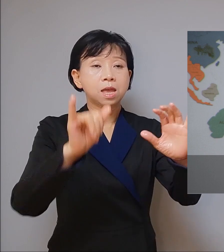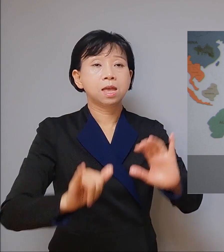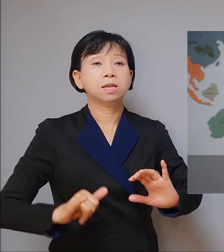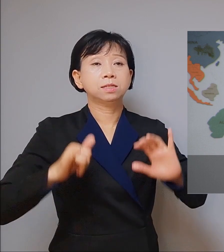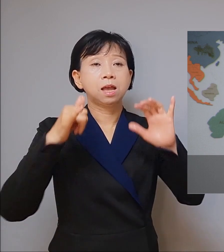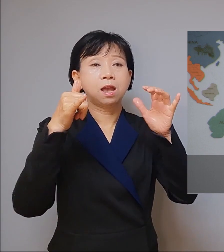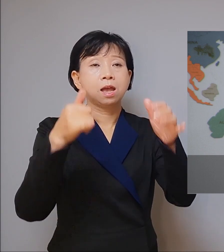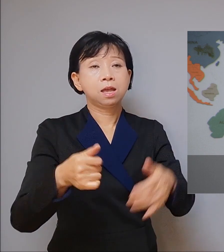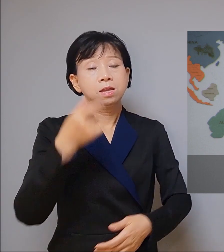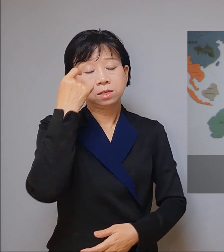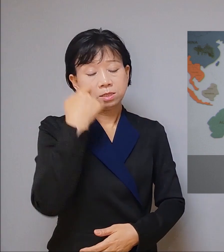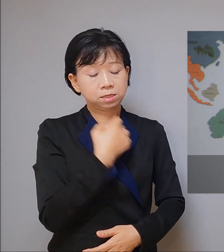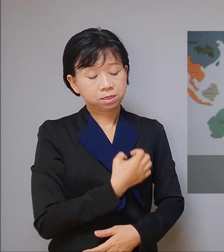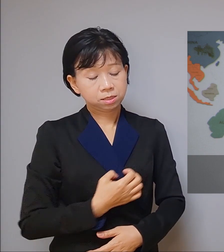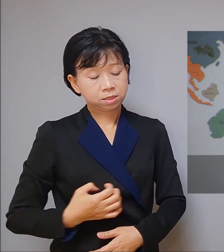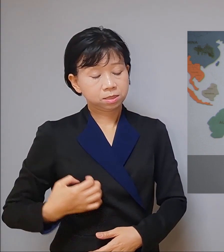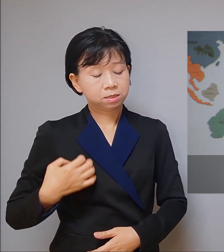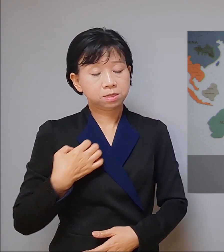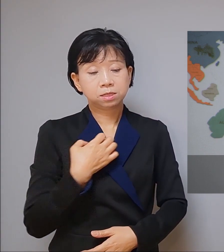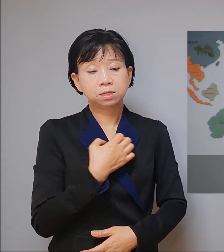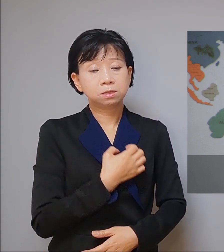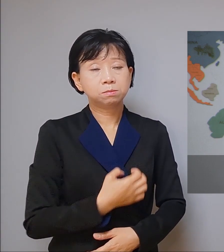이 세상